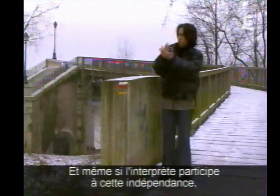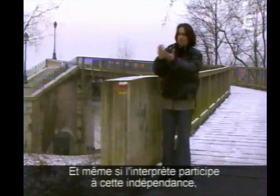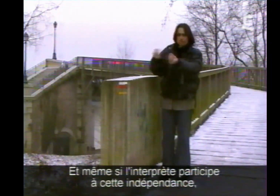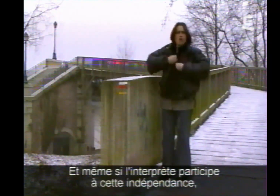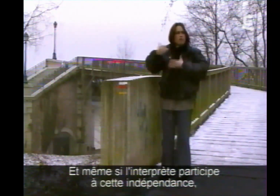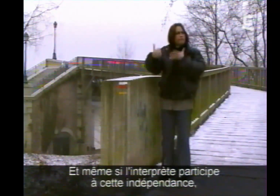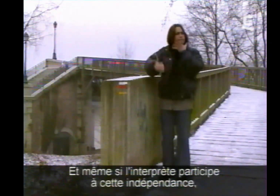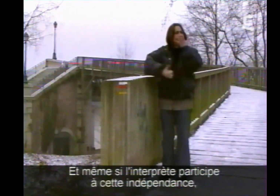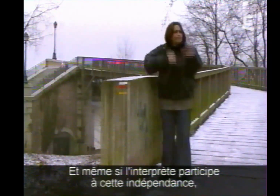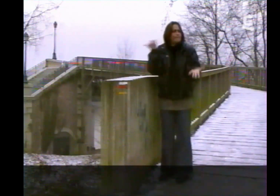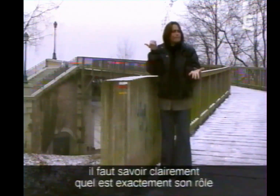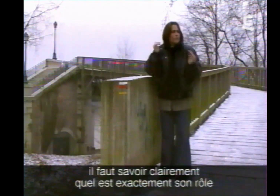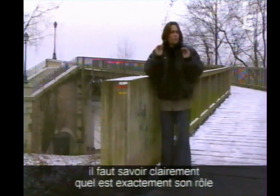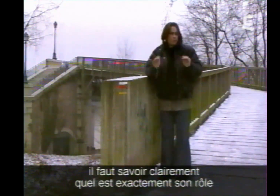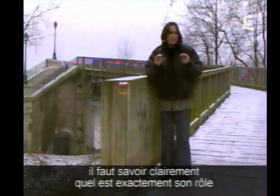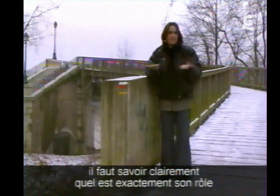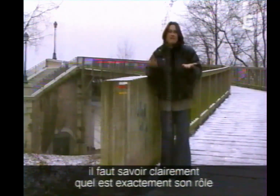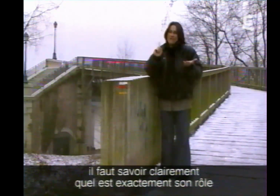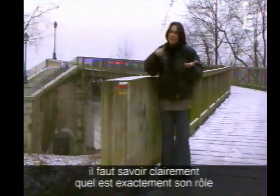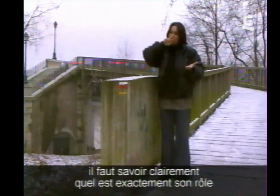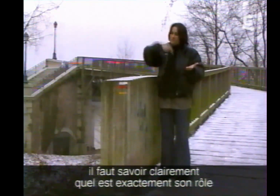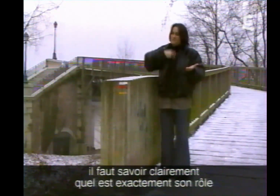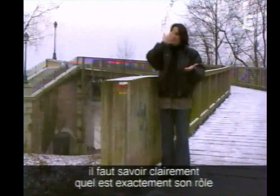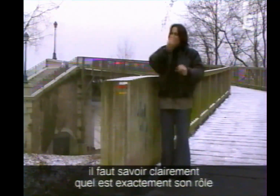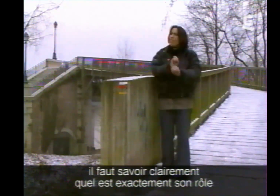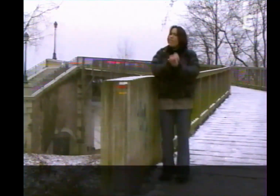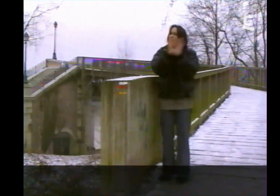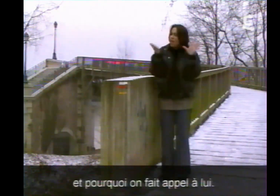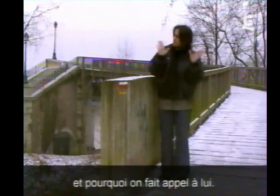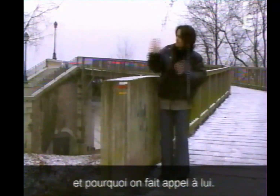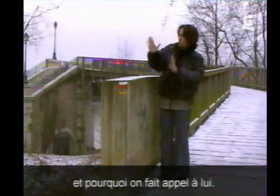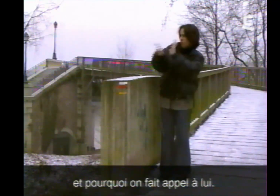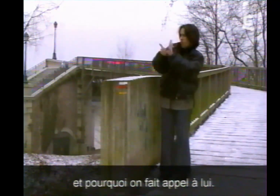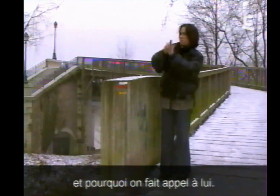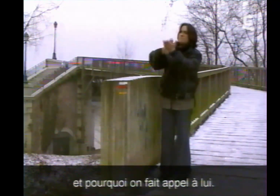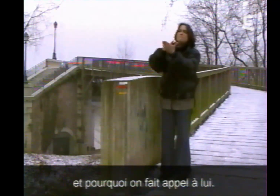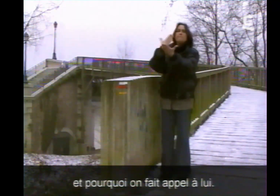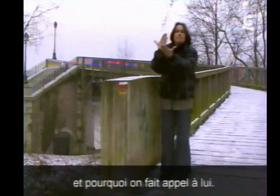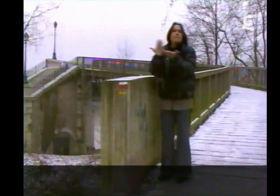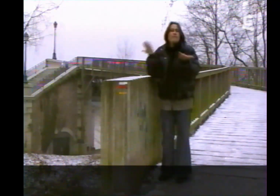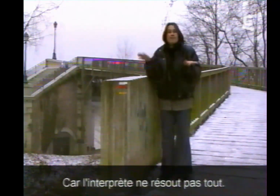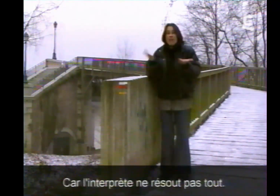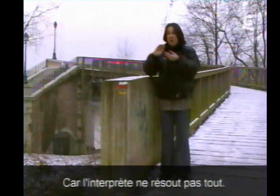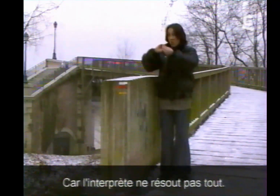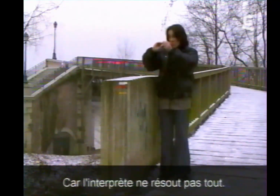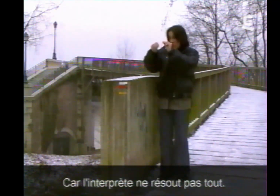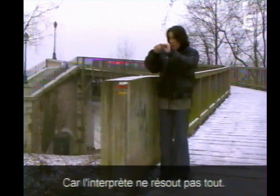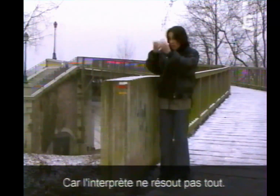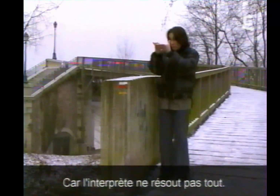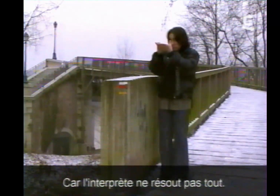à cette indépendance, il faut savoir clairement quel est exactement son rôle et pourquoi on fait appel à lui. Car l'interprète ne résout pas tout.